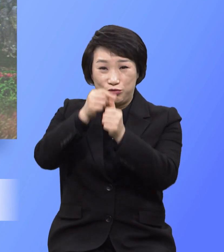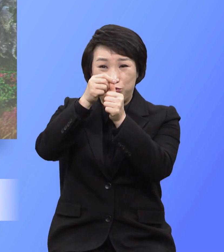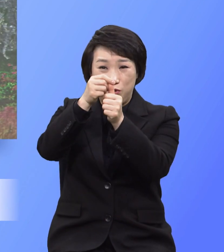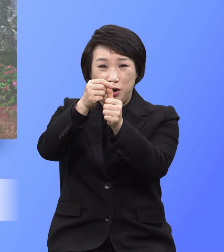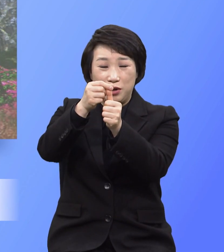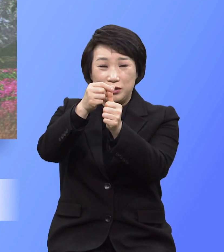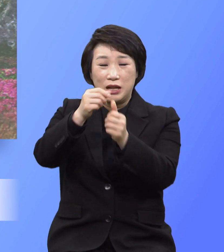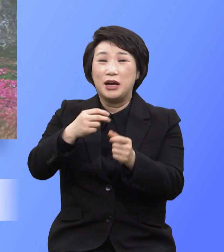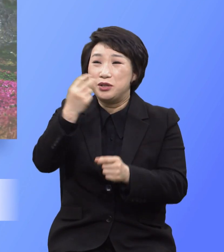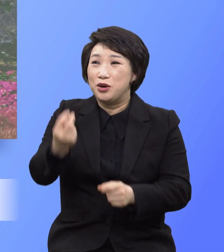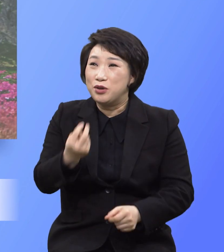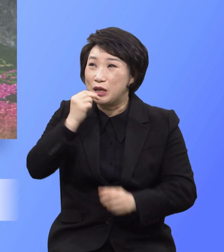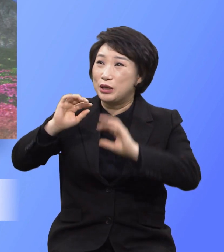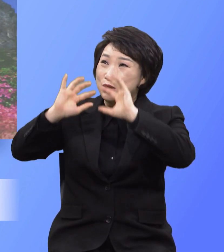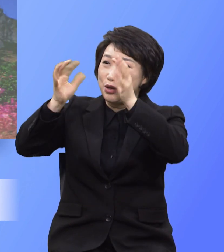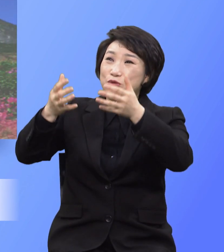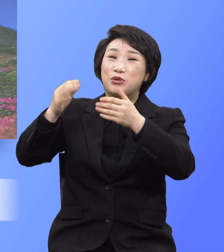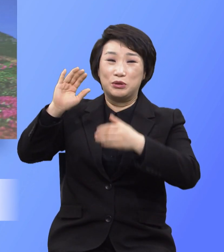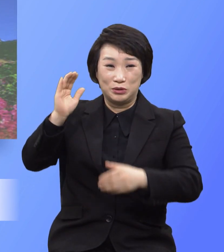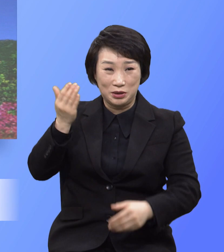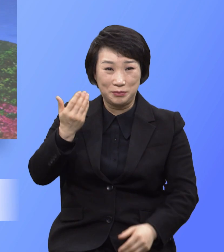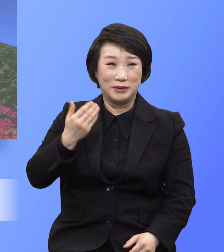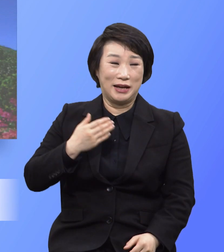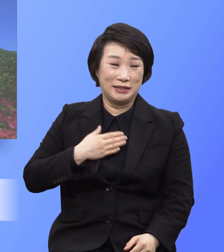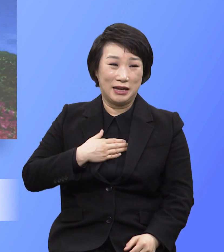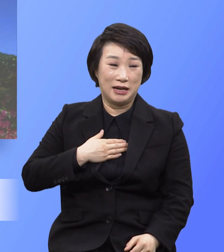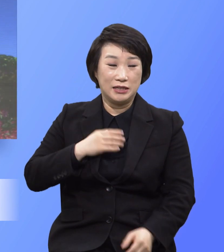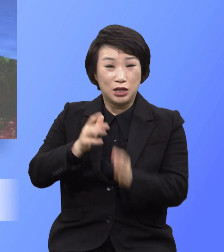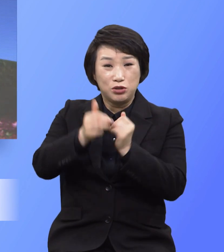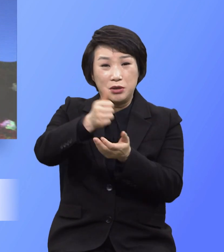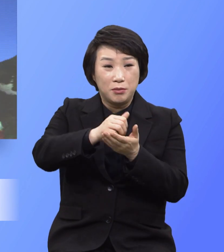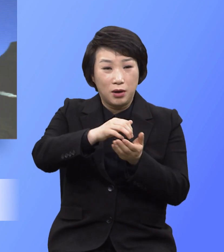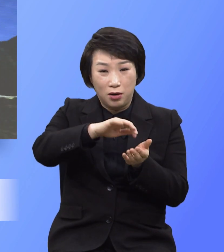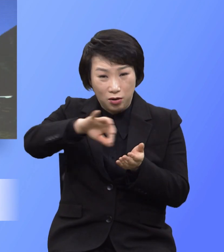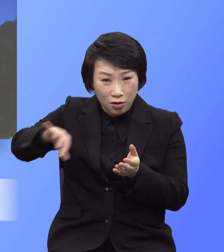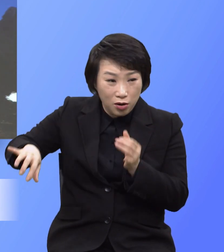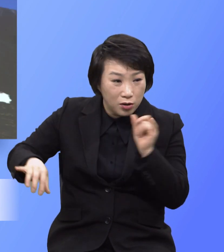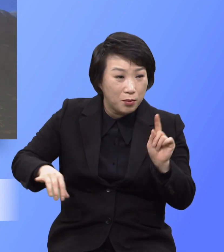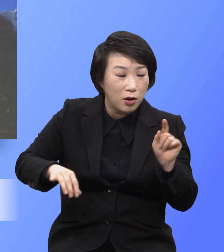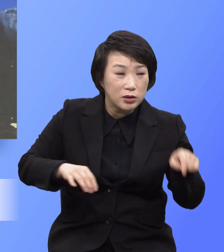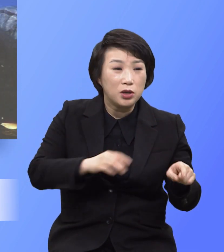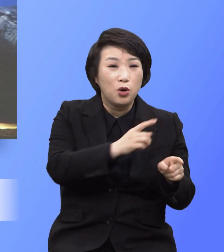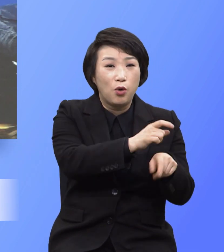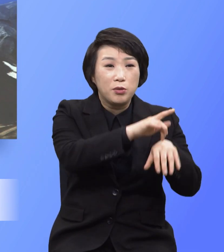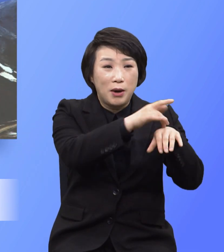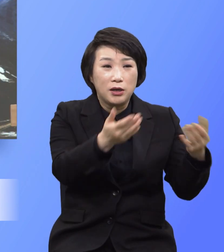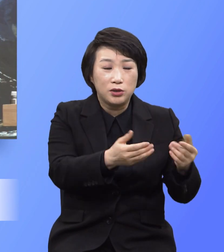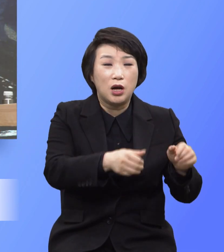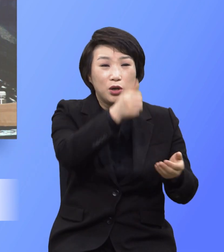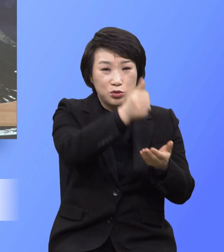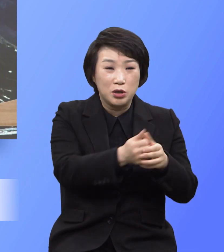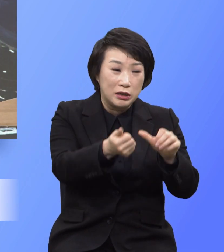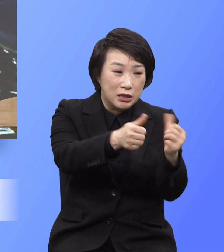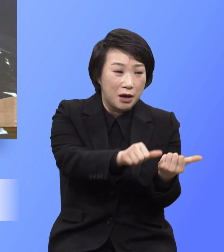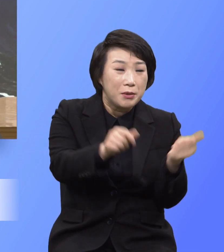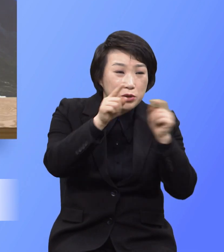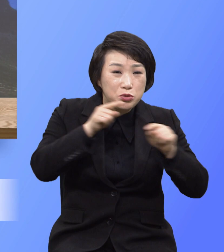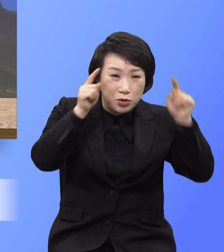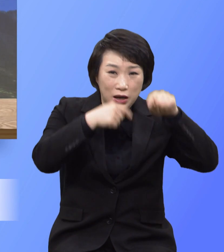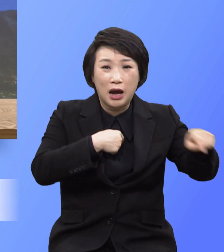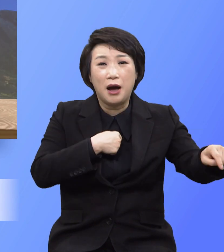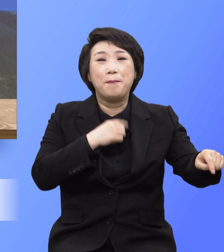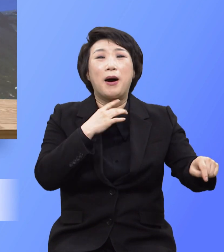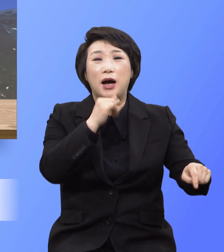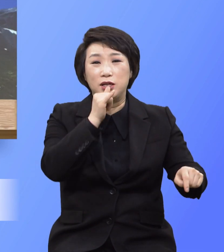구원이요 영생이요 천국이요 용서가 없는 것은 마귀 역사요 죄요 사망이요